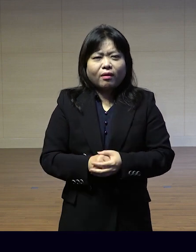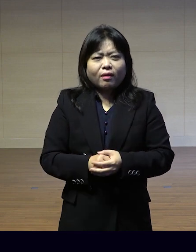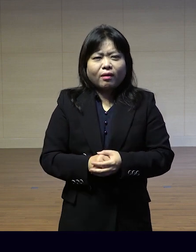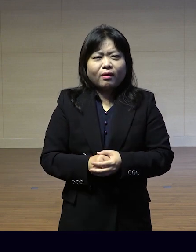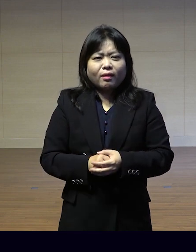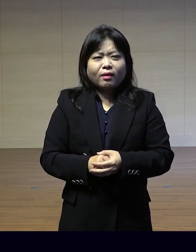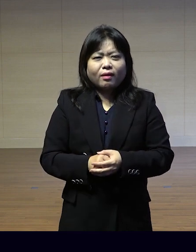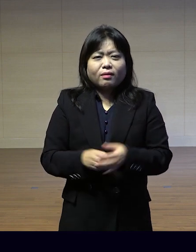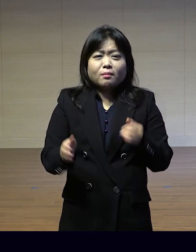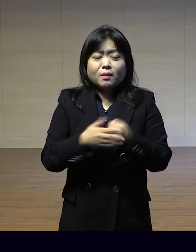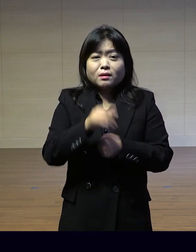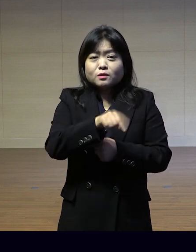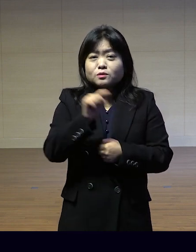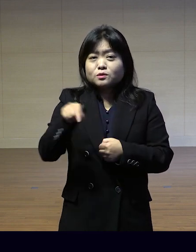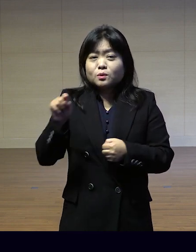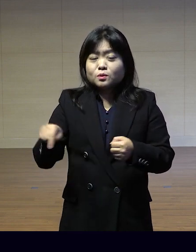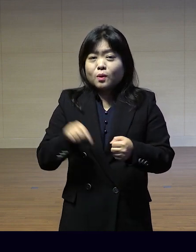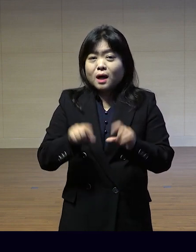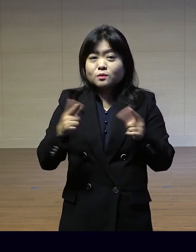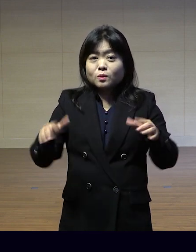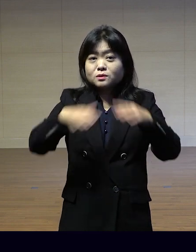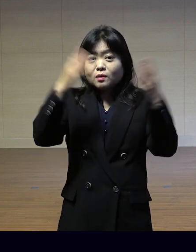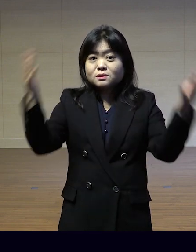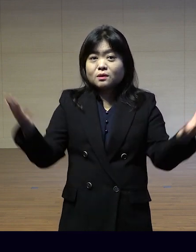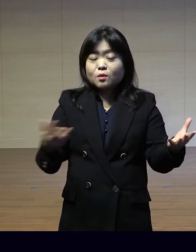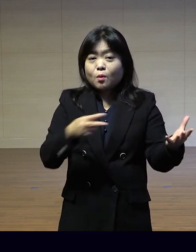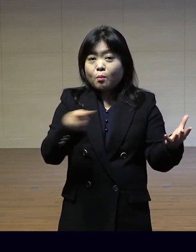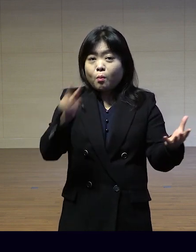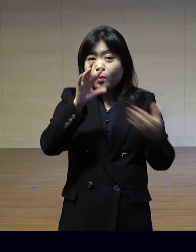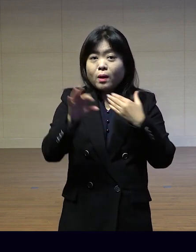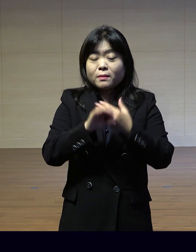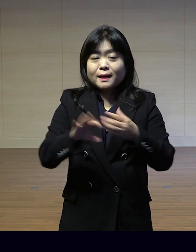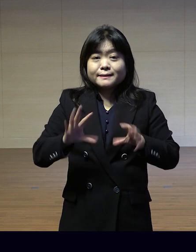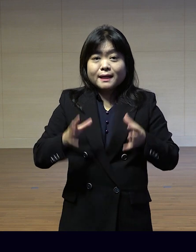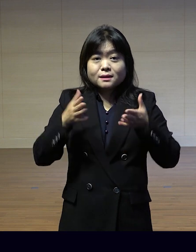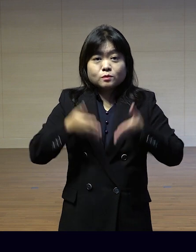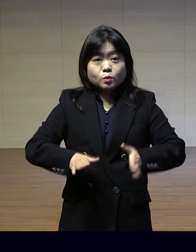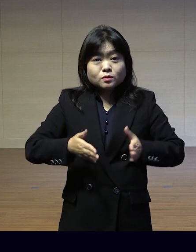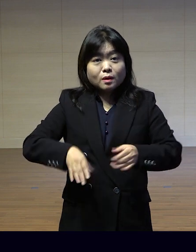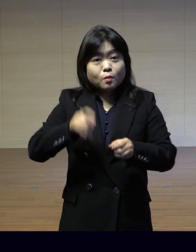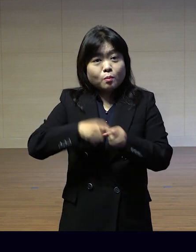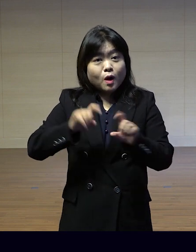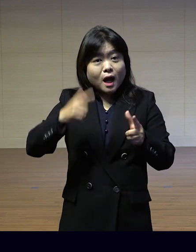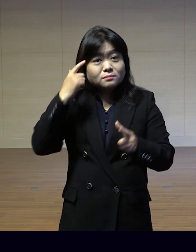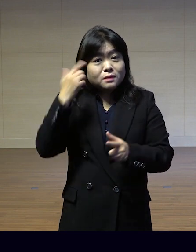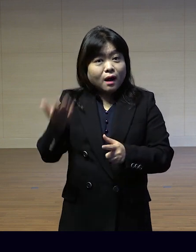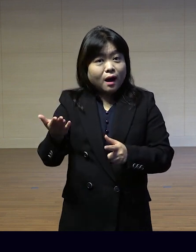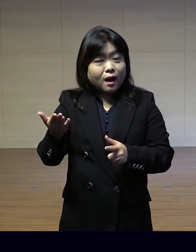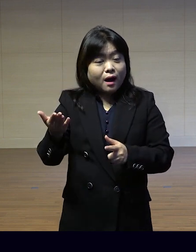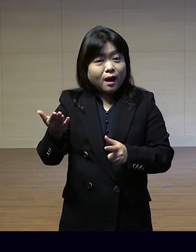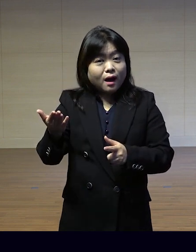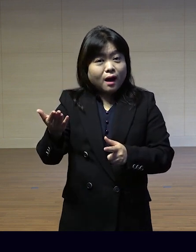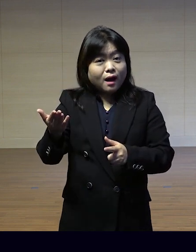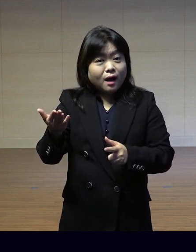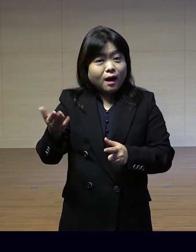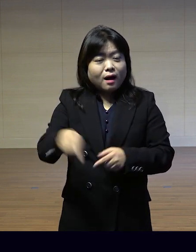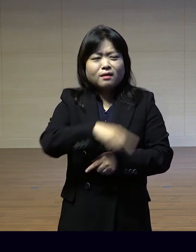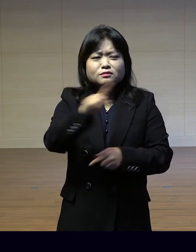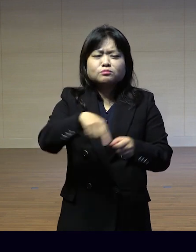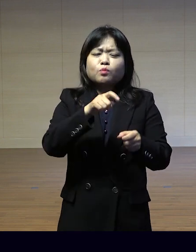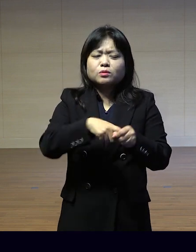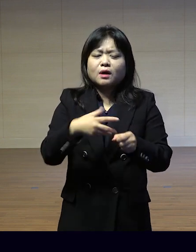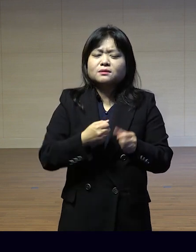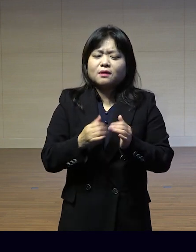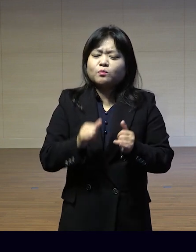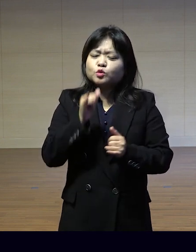그럼 이것도 저것도 아니고 전체 본다면 새끼 놓는 게 목표가 아닙니까? 그런 목적을 가지고 사는 사람도 있죠.